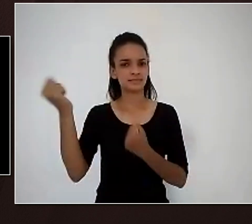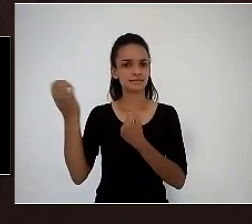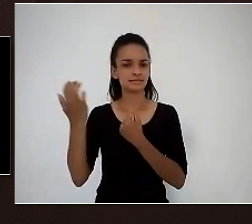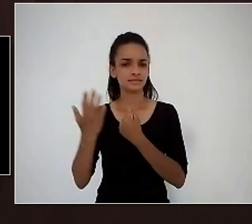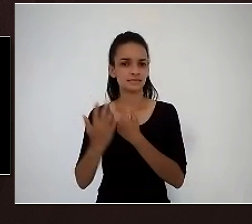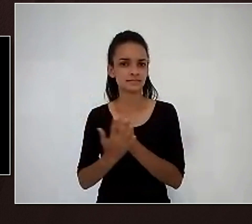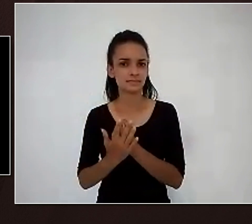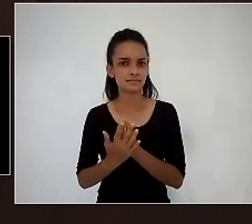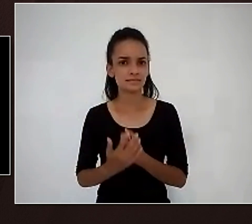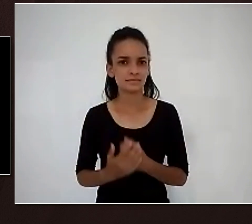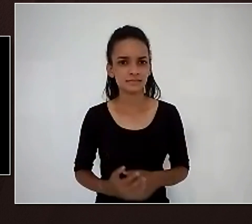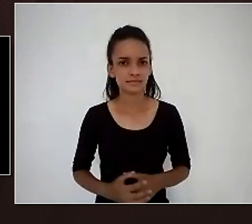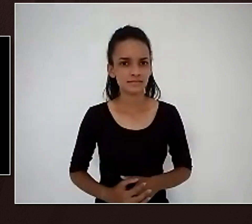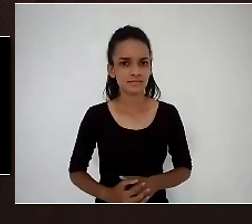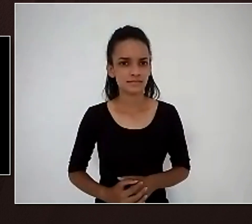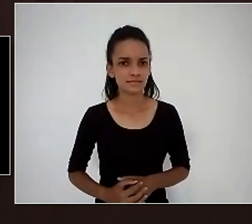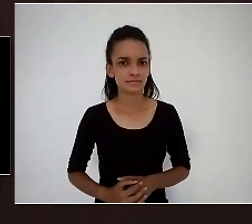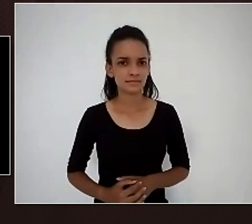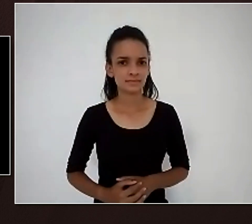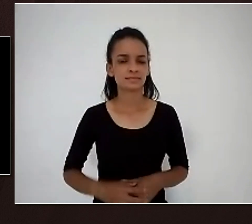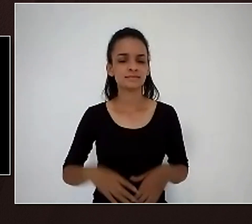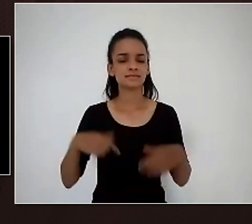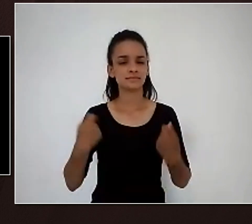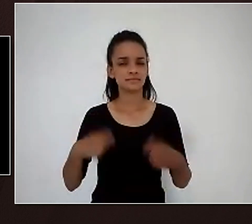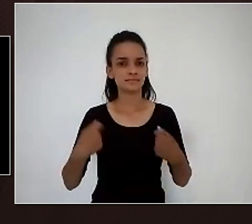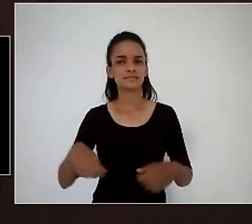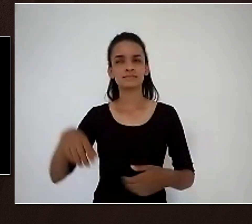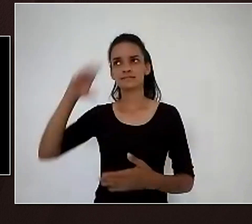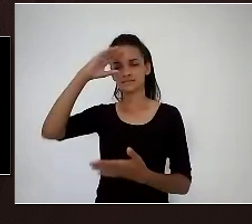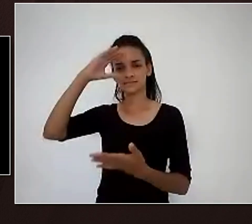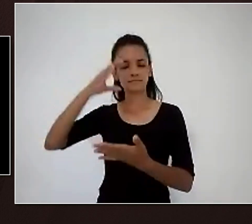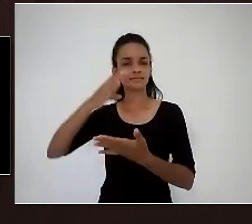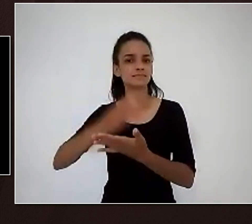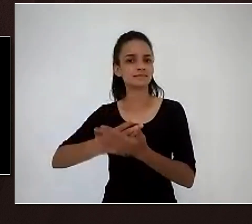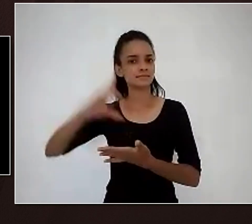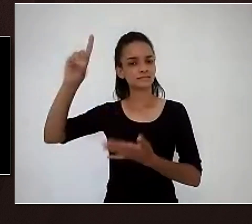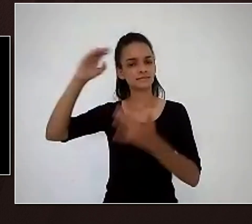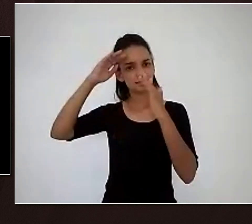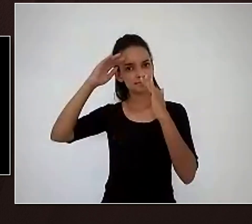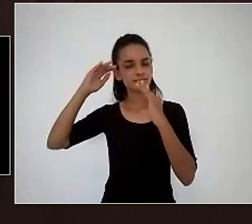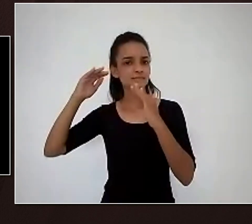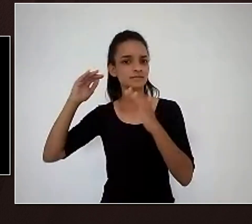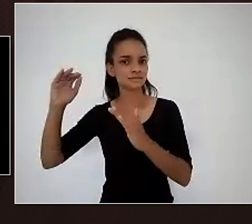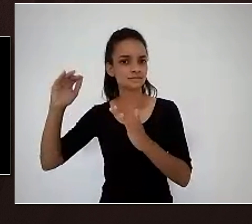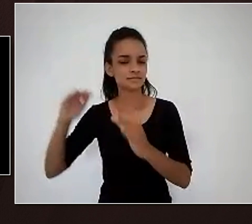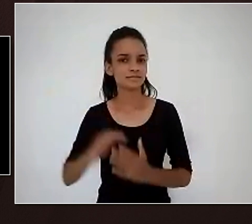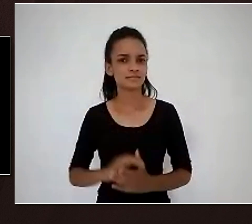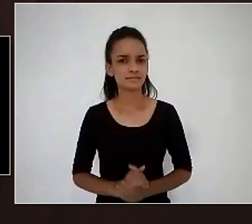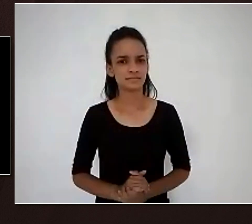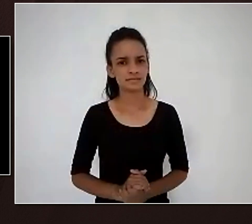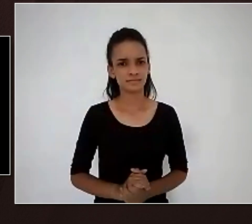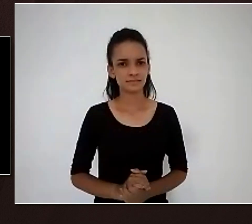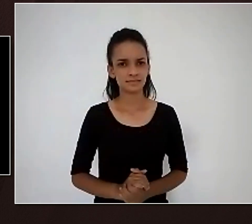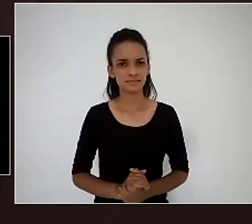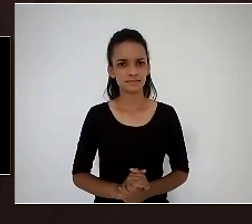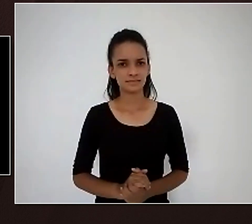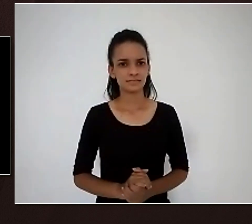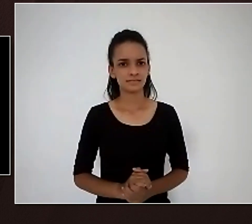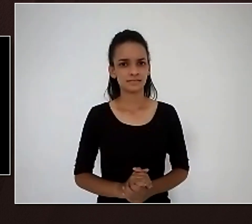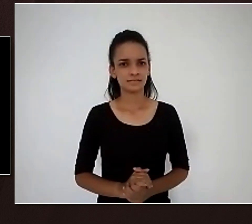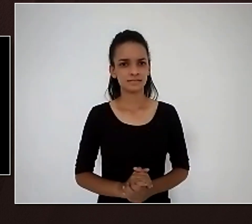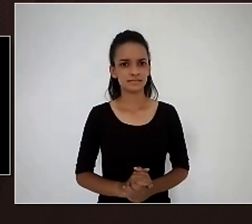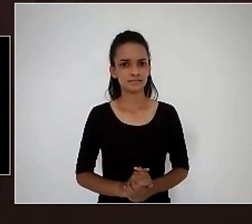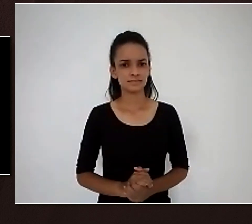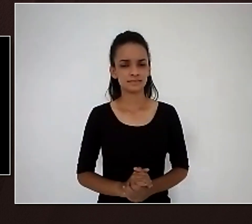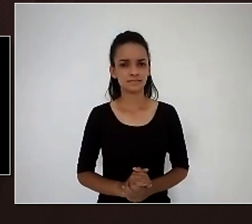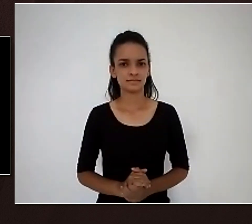debemos creer, obedecer, y no solamente escuchar la palabra, no tener una doctrina, como decía, sino también ser poderoso